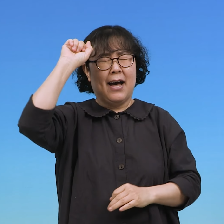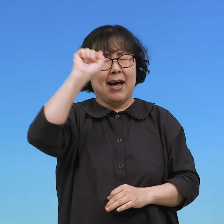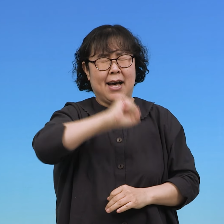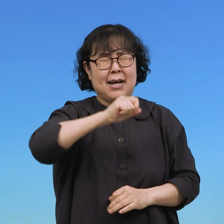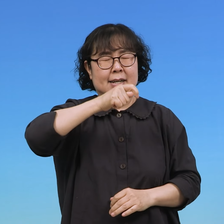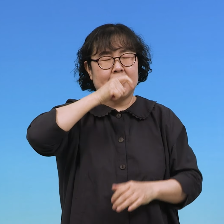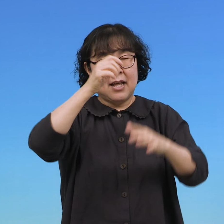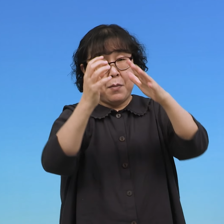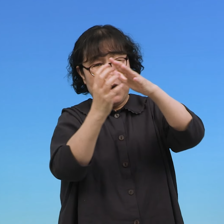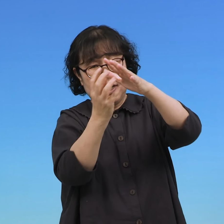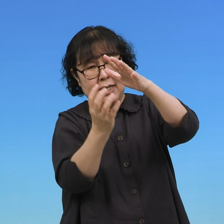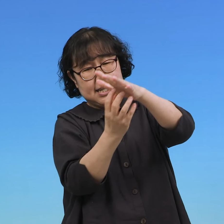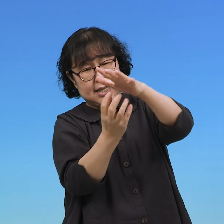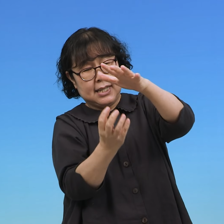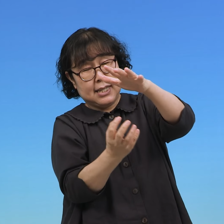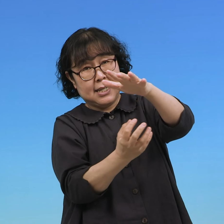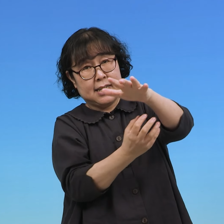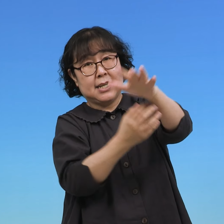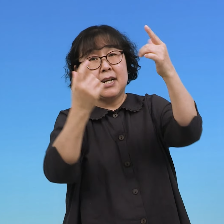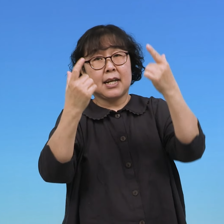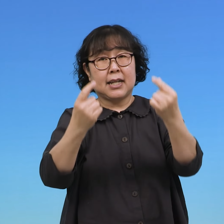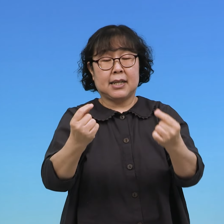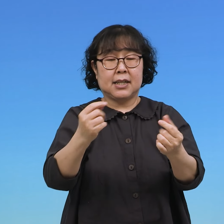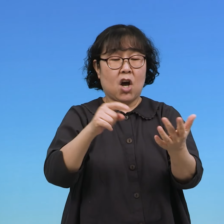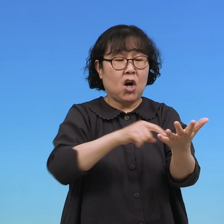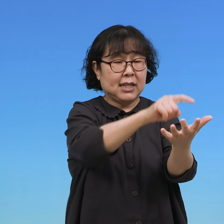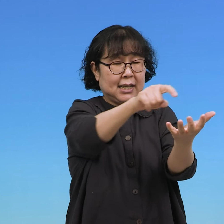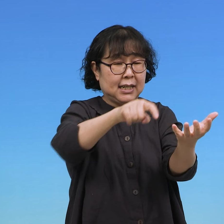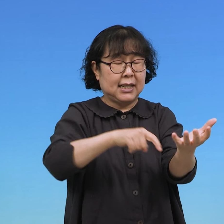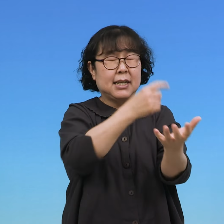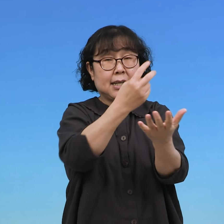새벽 이슬 같은 저들 일어나